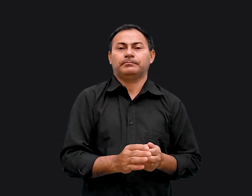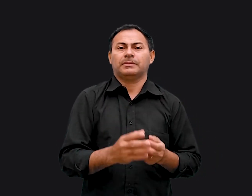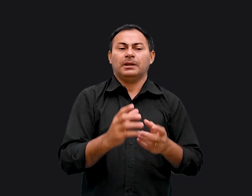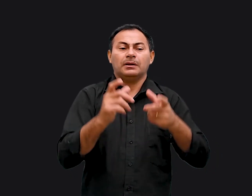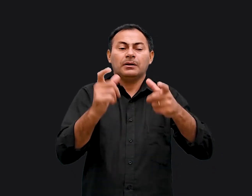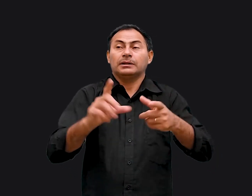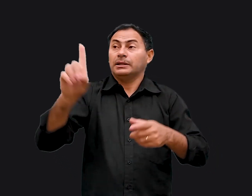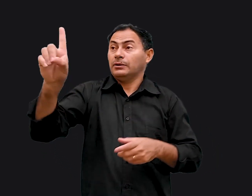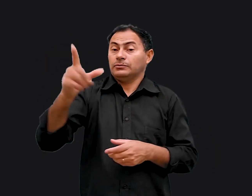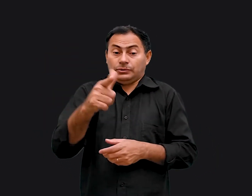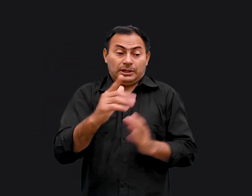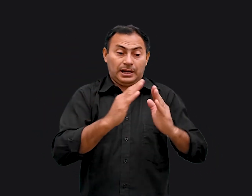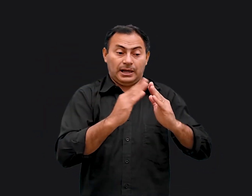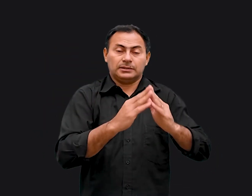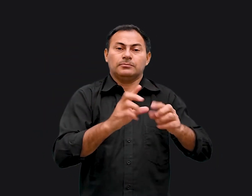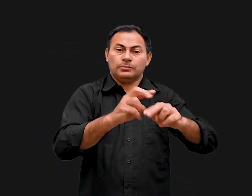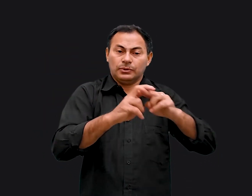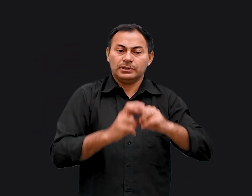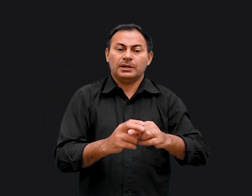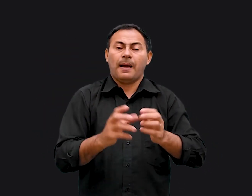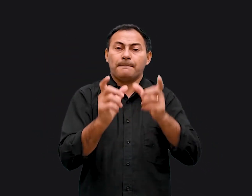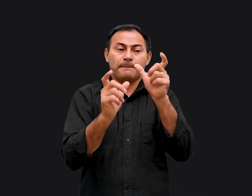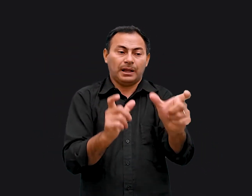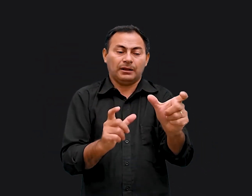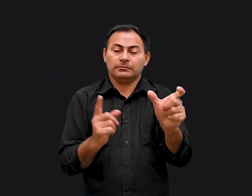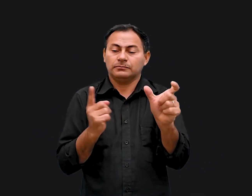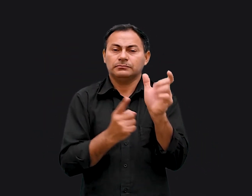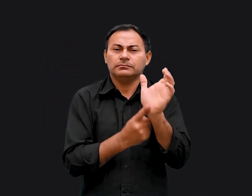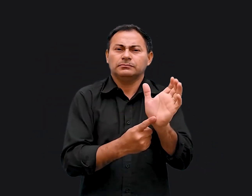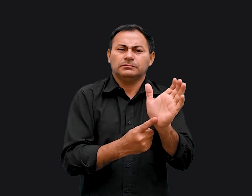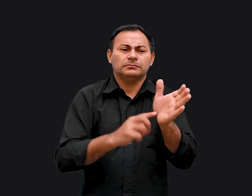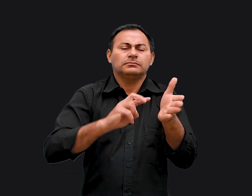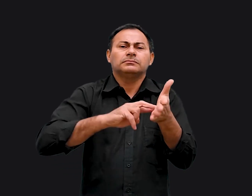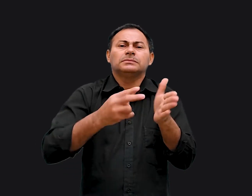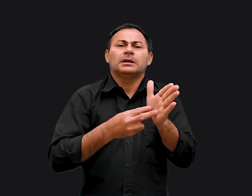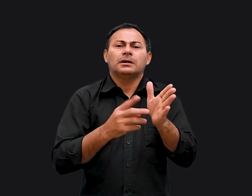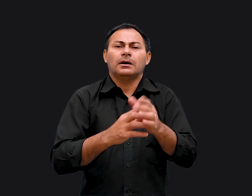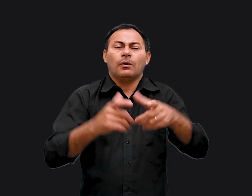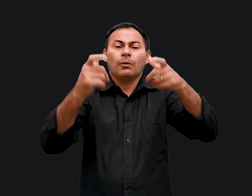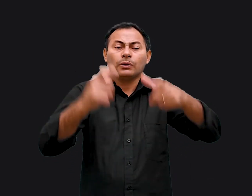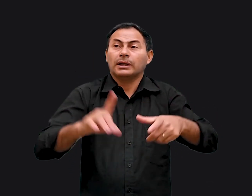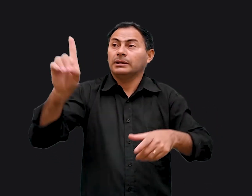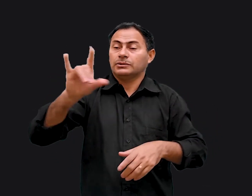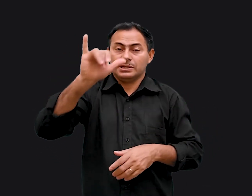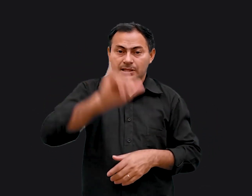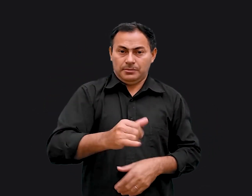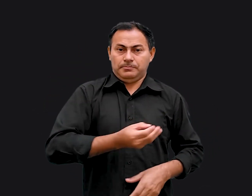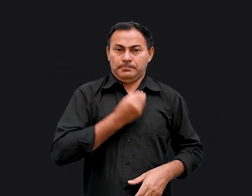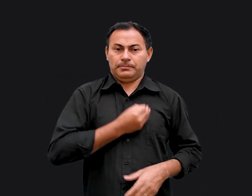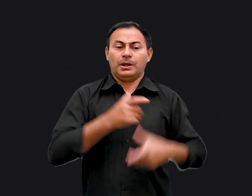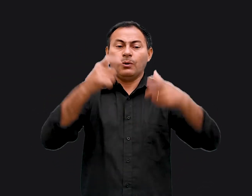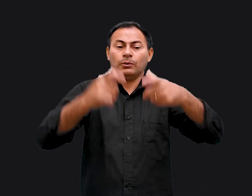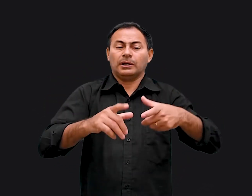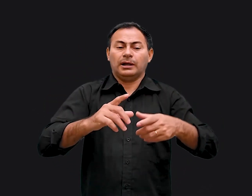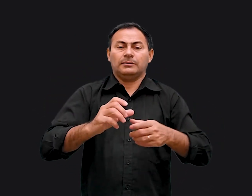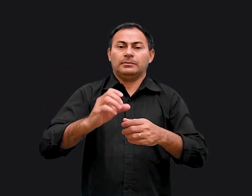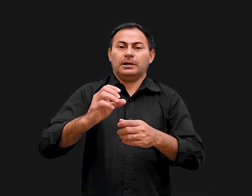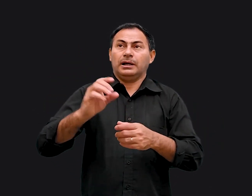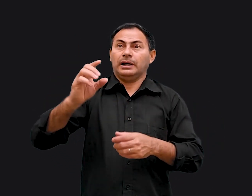Nesse ponto, Deus não tinha uma casa, portanto, o que essa palavra parece significar é o lugar onde Deus está. O lugar onde a divina